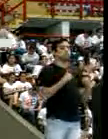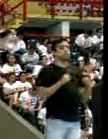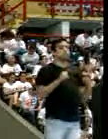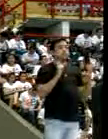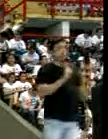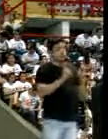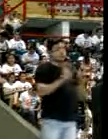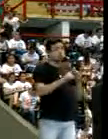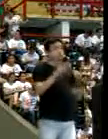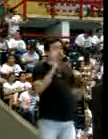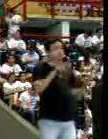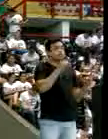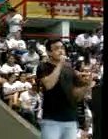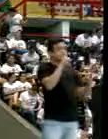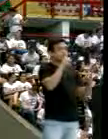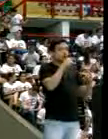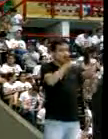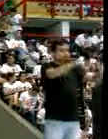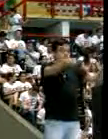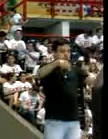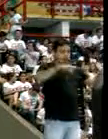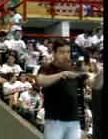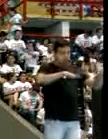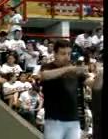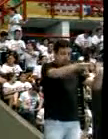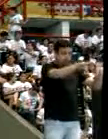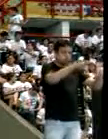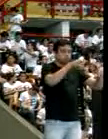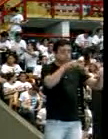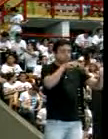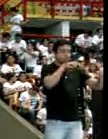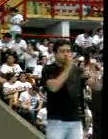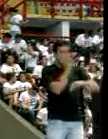áreas que circundam lagos,